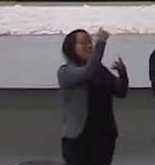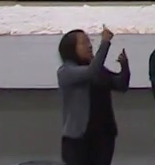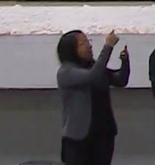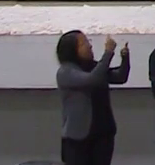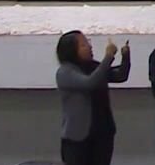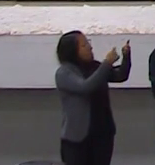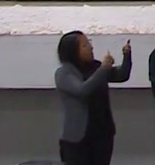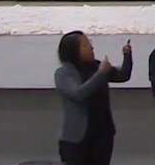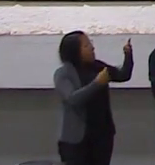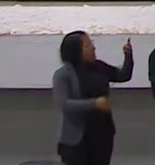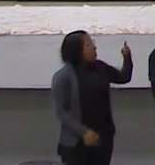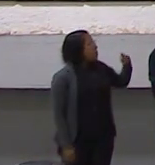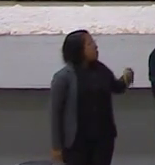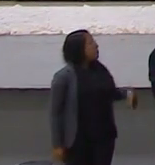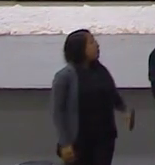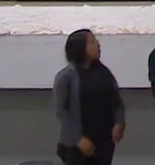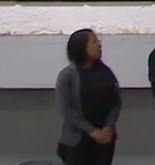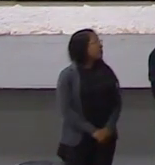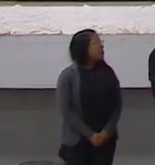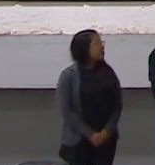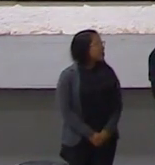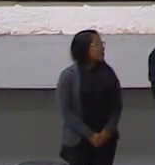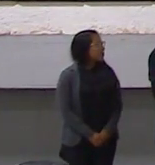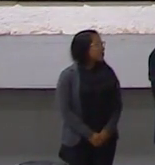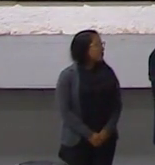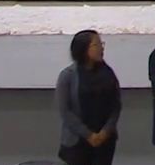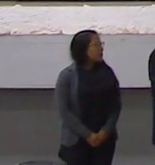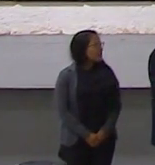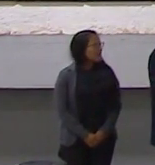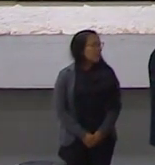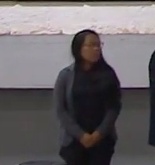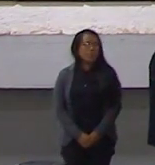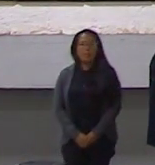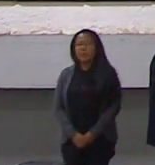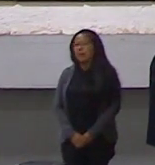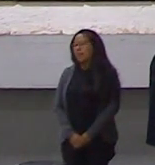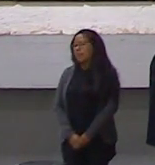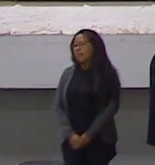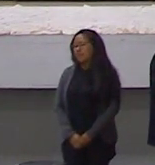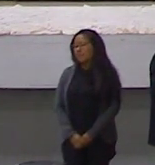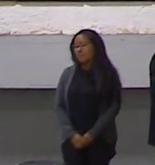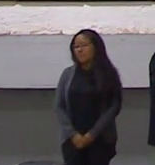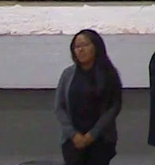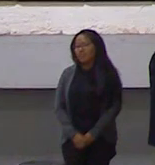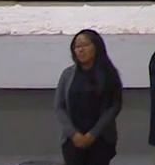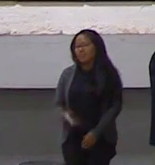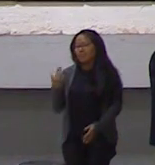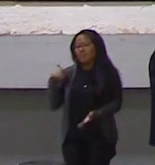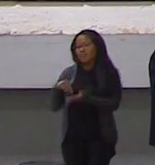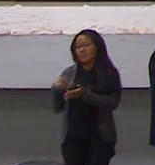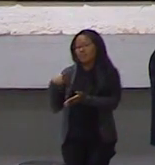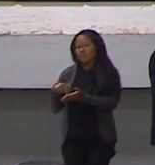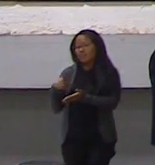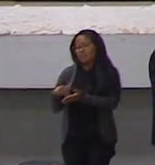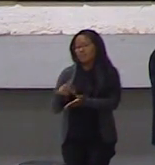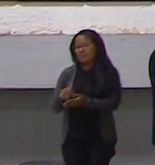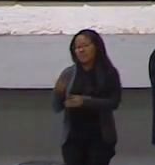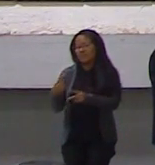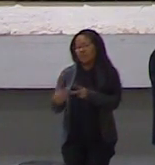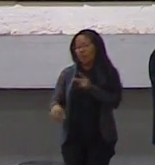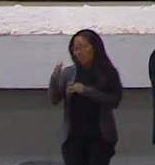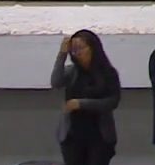a él humberto vaca hector peralta marco vinicio darío ramírez jaime martínez mary luis hernando plata